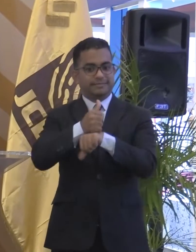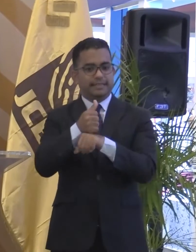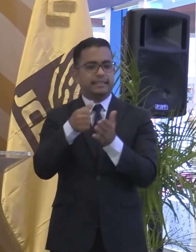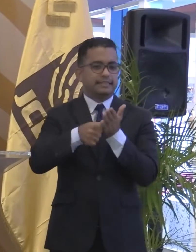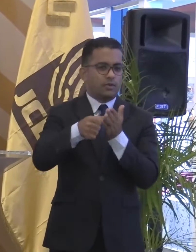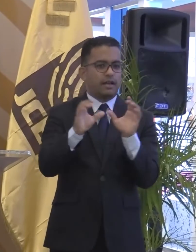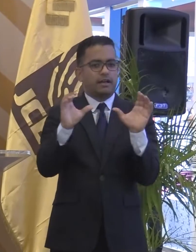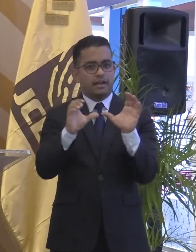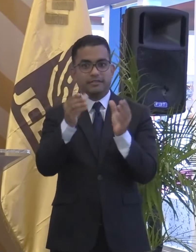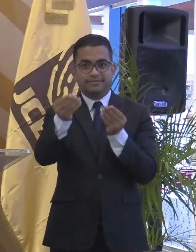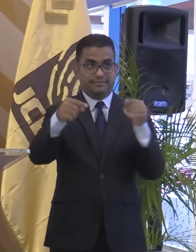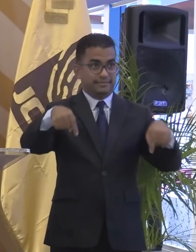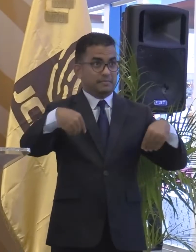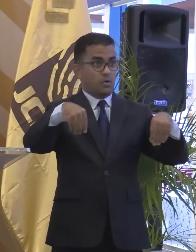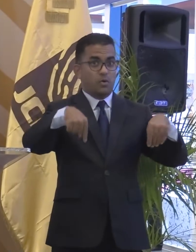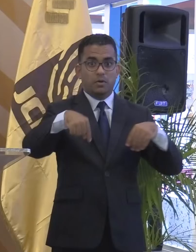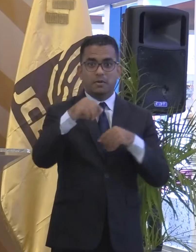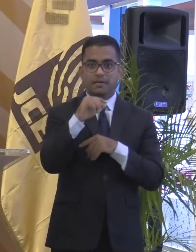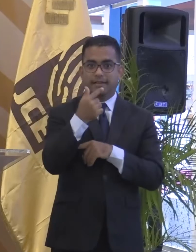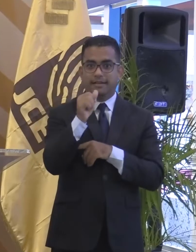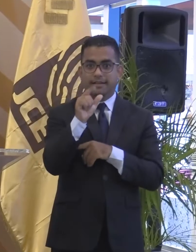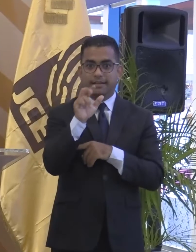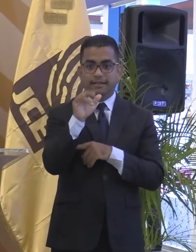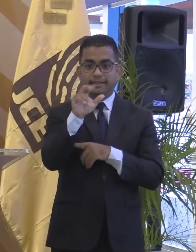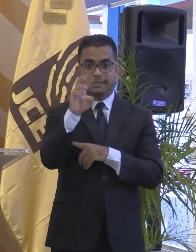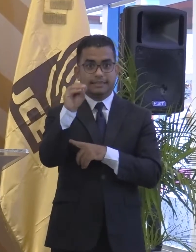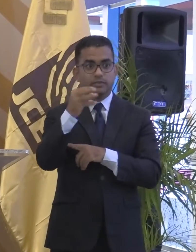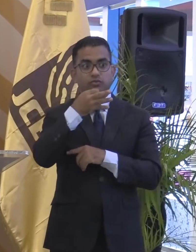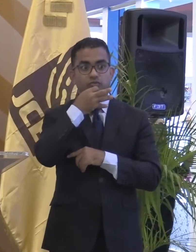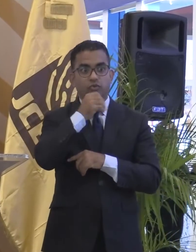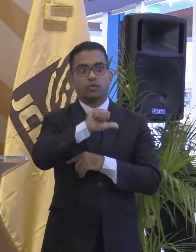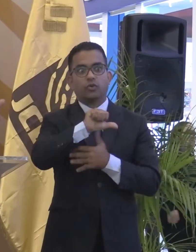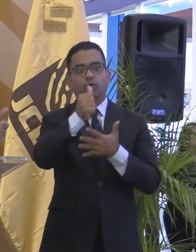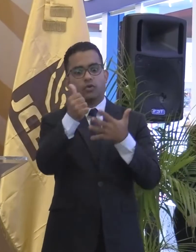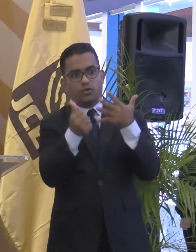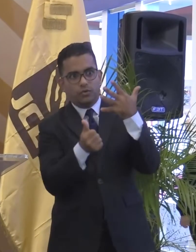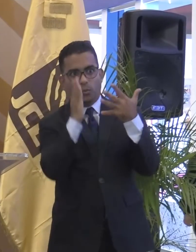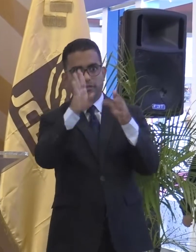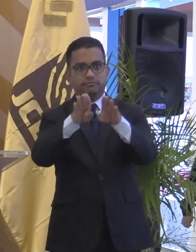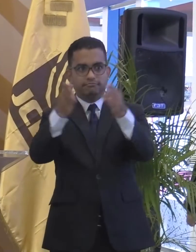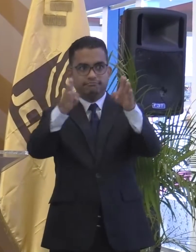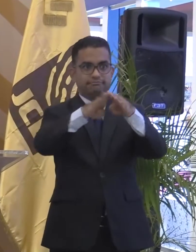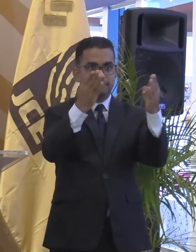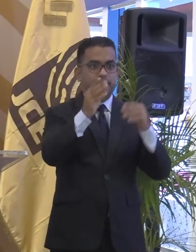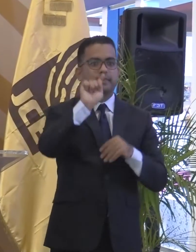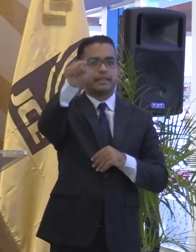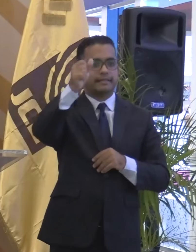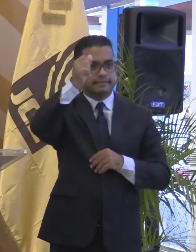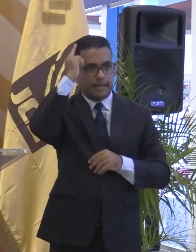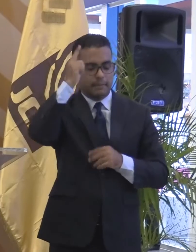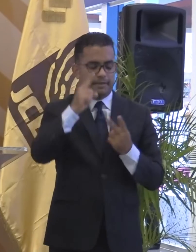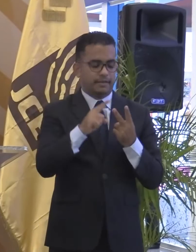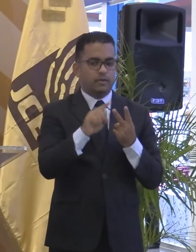cédulas que hoy dejamos en funcionamiento serán inaugurados próximamente otros similares en sambil la